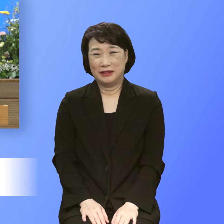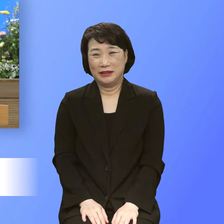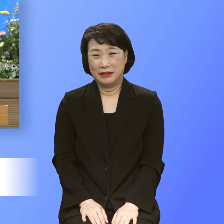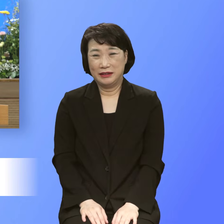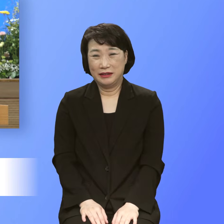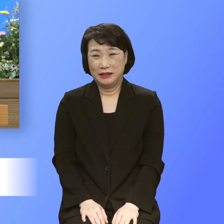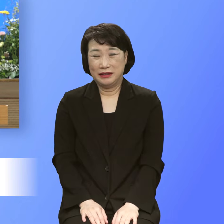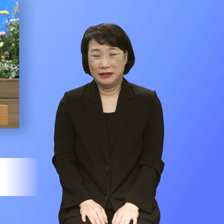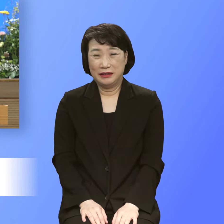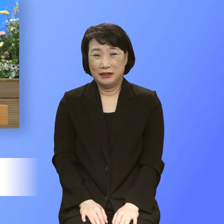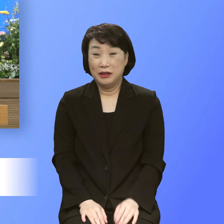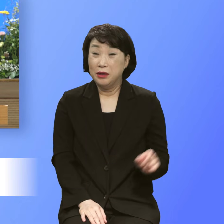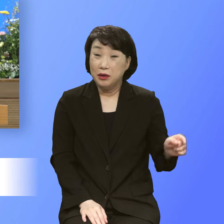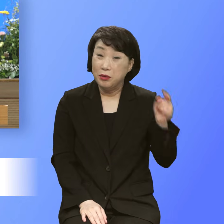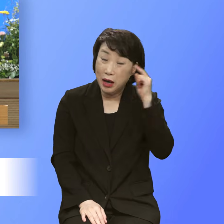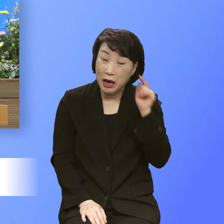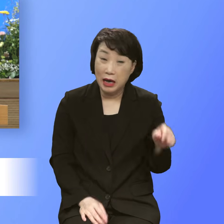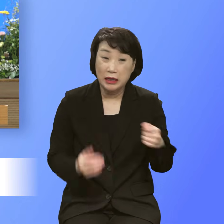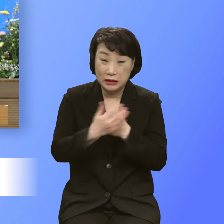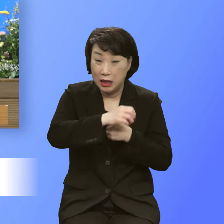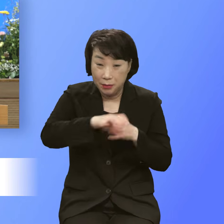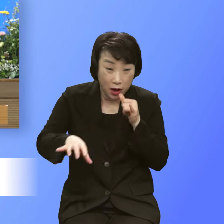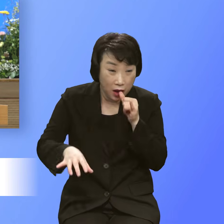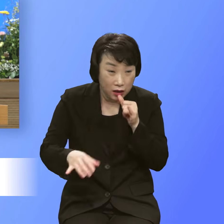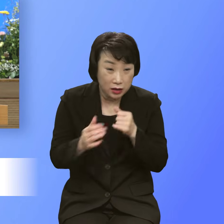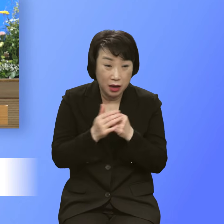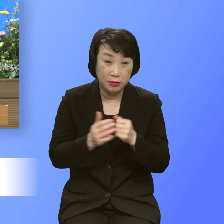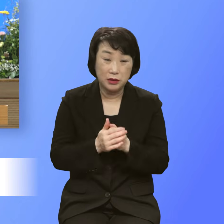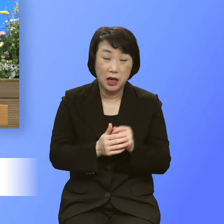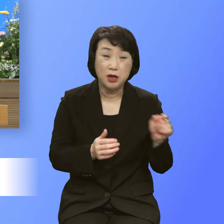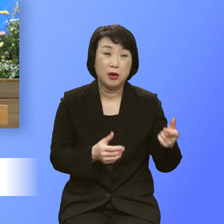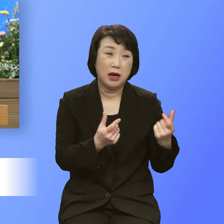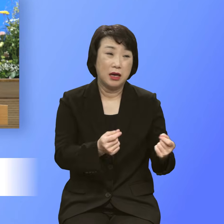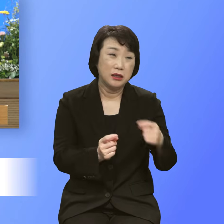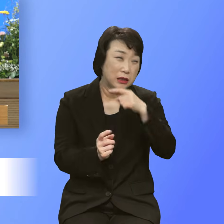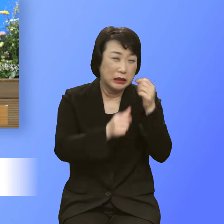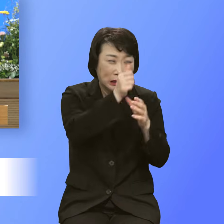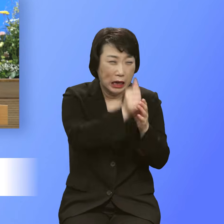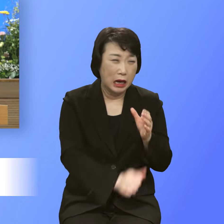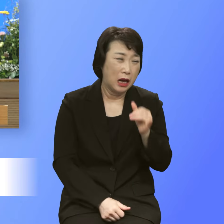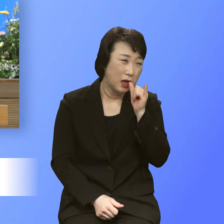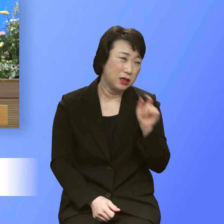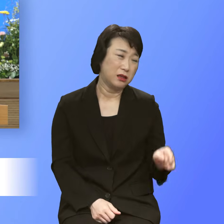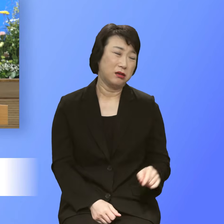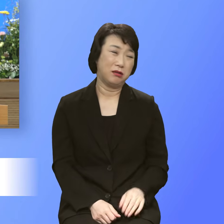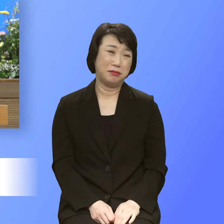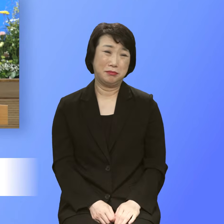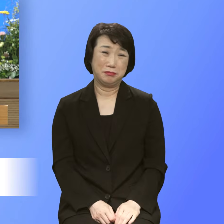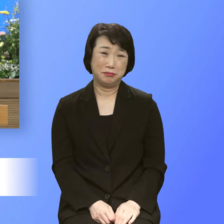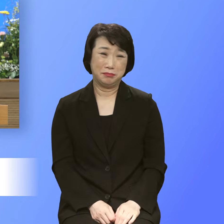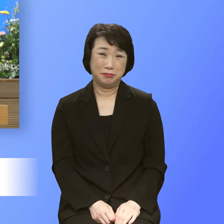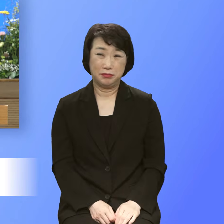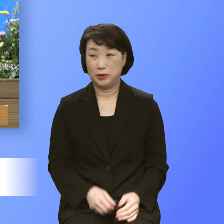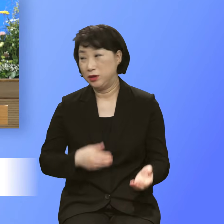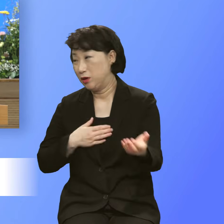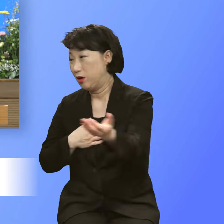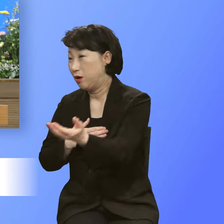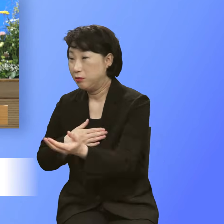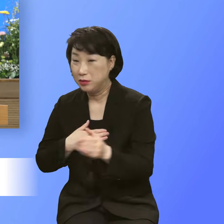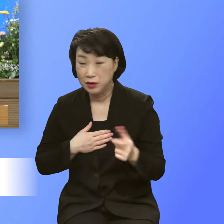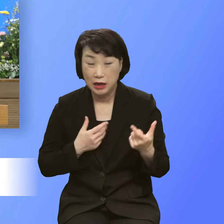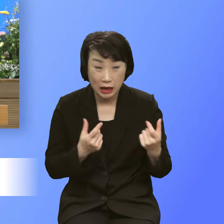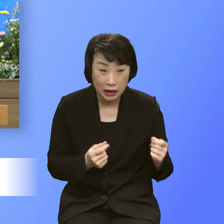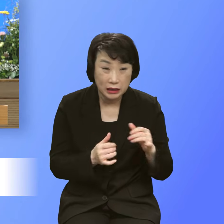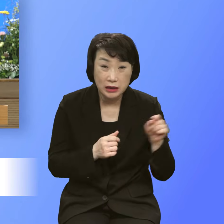왜? 은혜를 잊어버리니까 이 지경까지 이르는 거예요. 여기서 이런 사람이